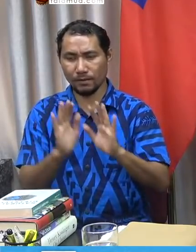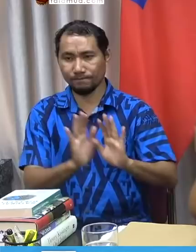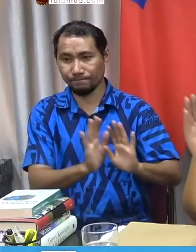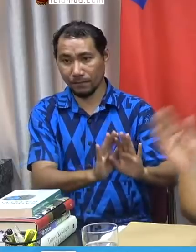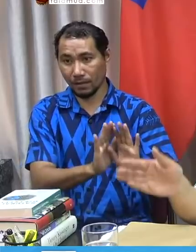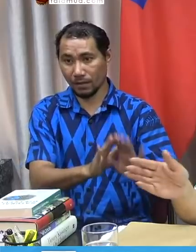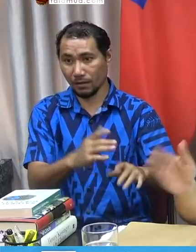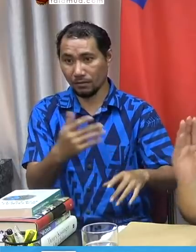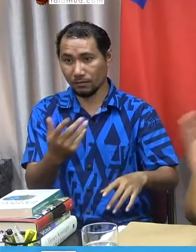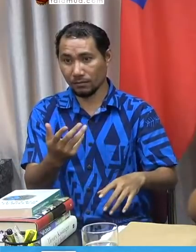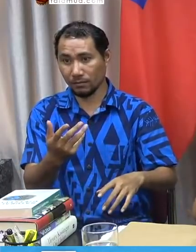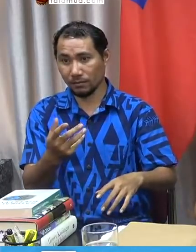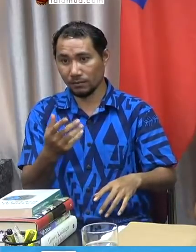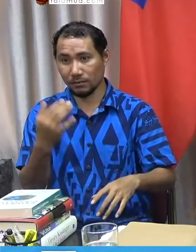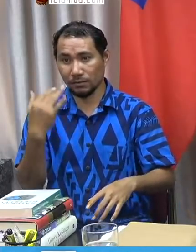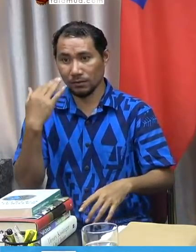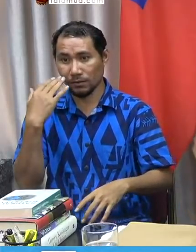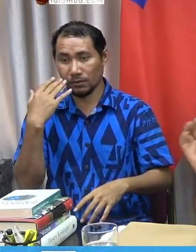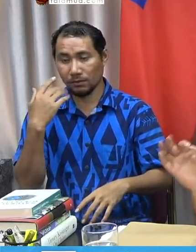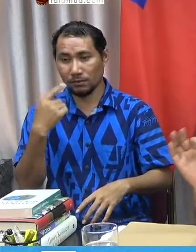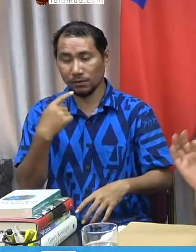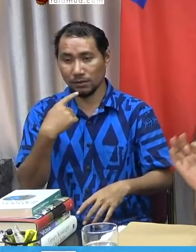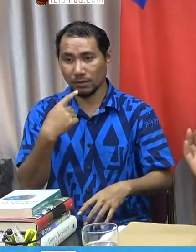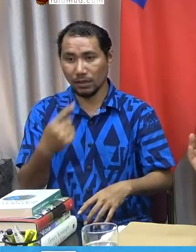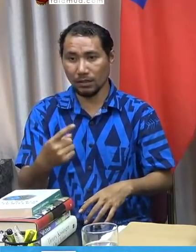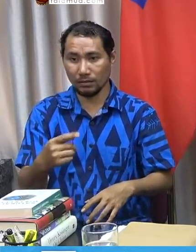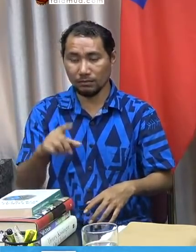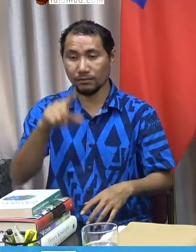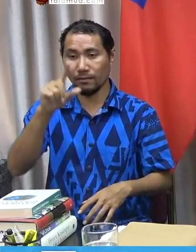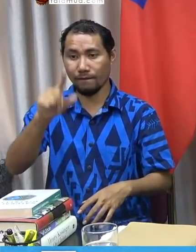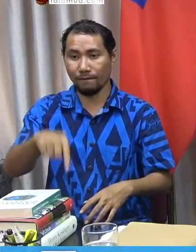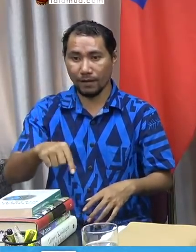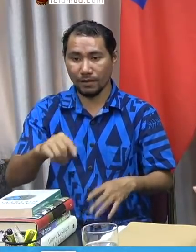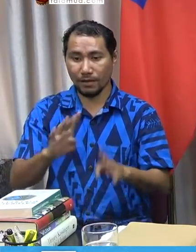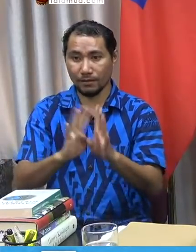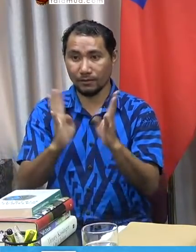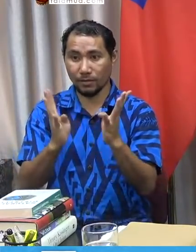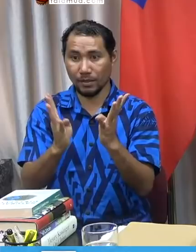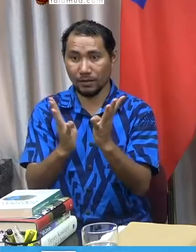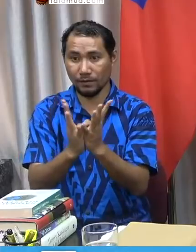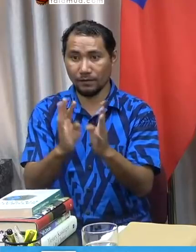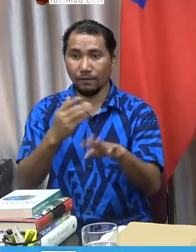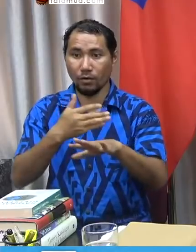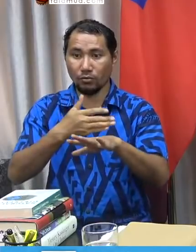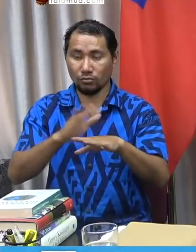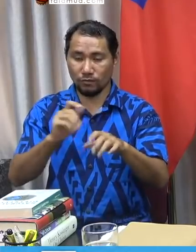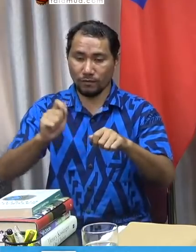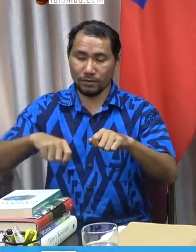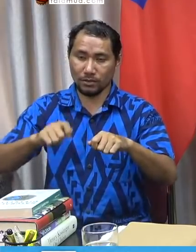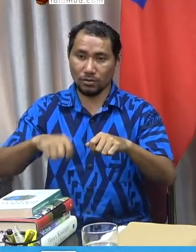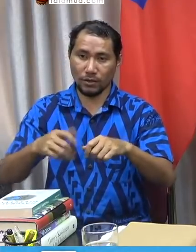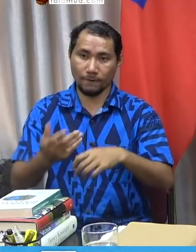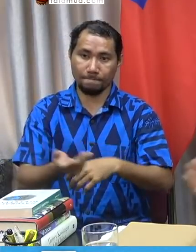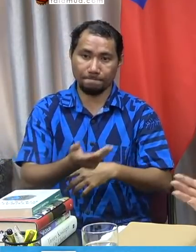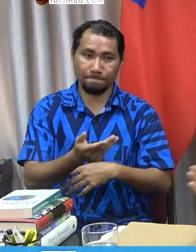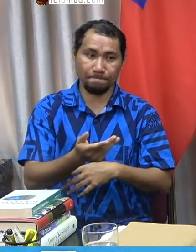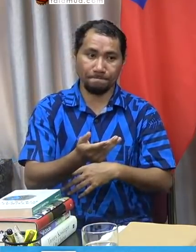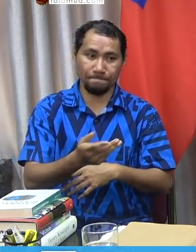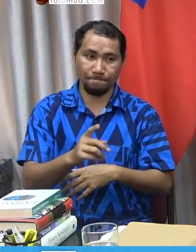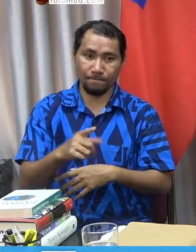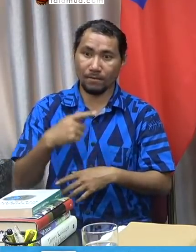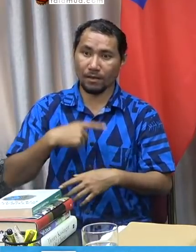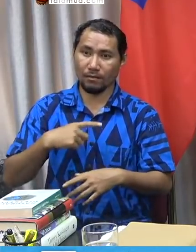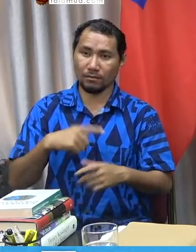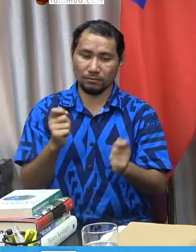e fa'atino e le fa'amasinoga i lana komisi fou lea na fa'avae e le o lenā fo'i ia le auae e ese